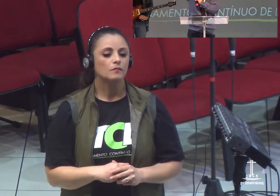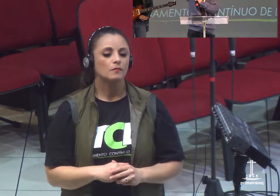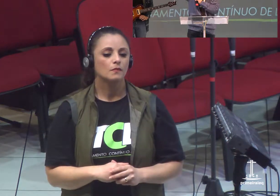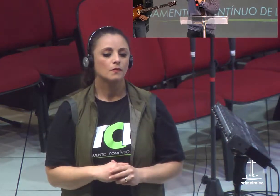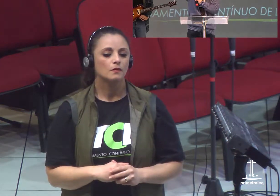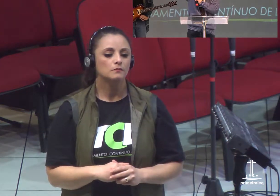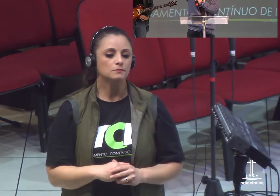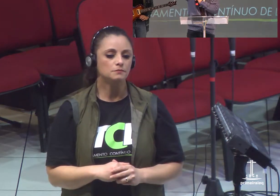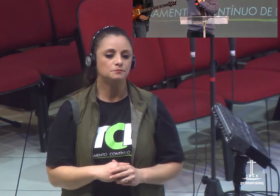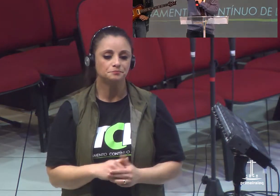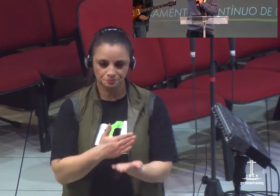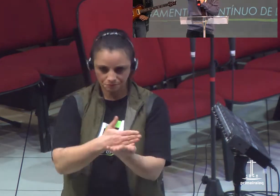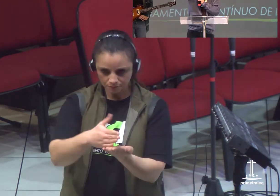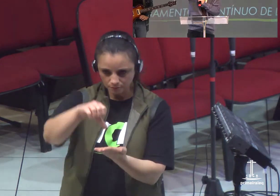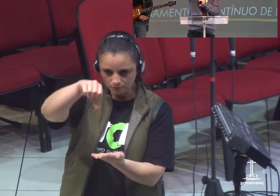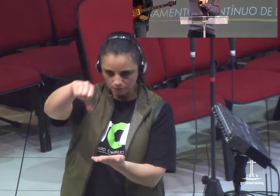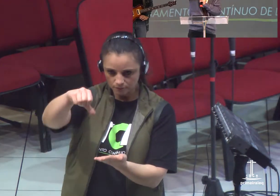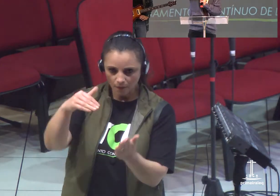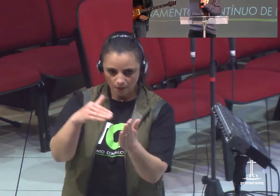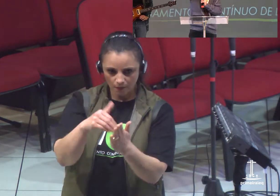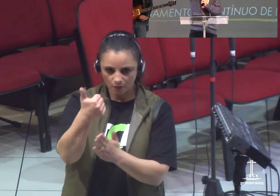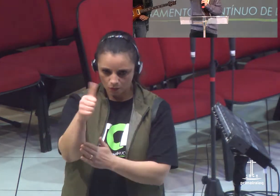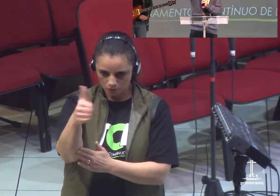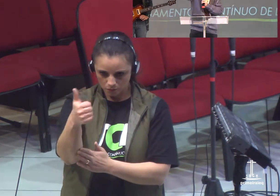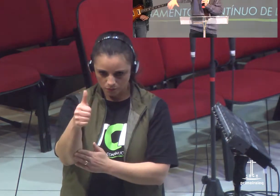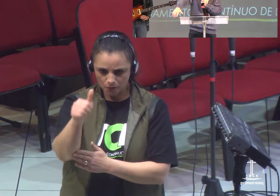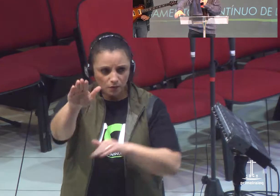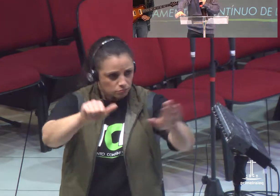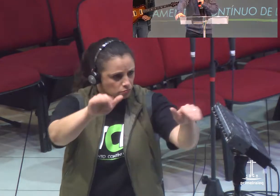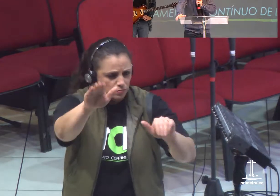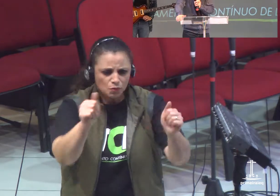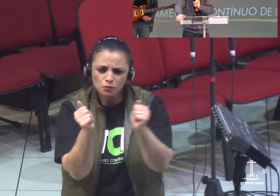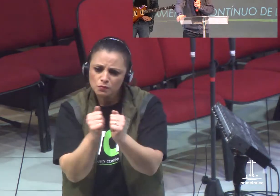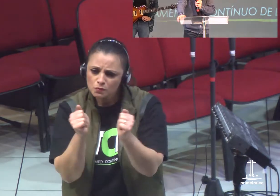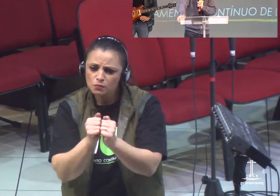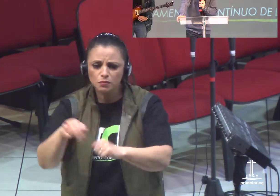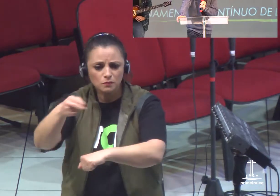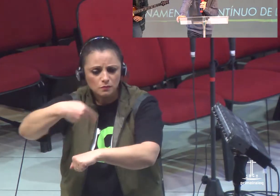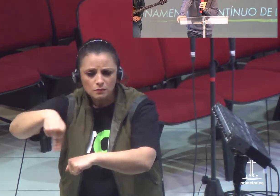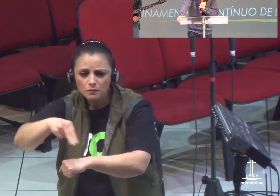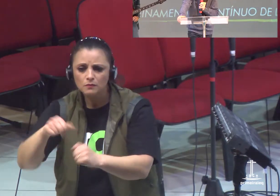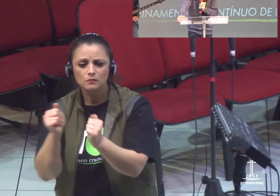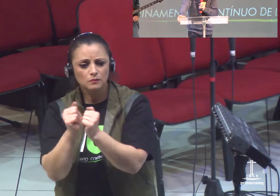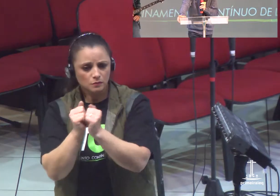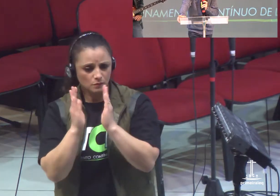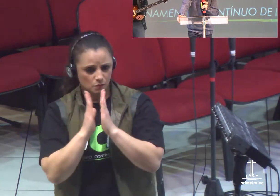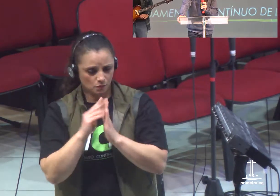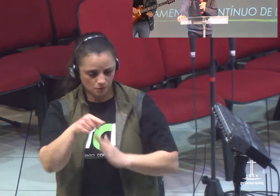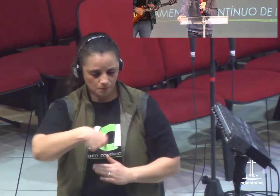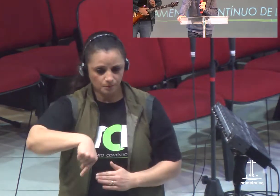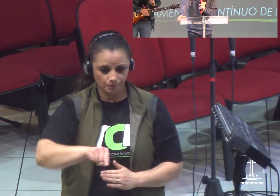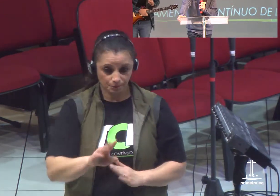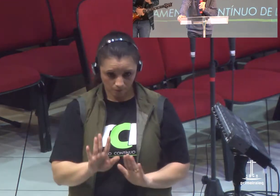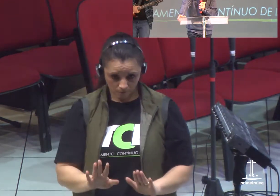11? Das 9 às 11, o pastor Eduardo, então, está nos chamando para orar em favor da nação aqui na igreja.